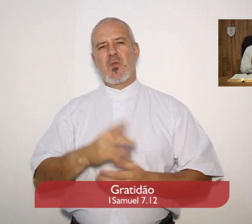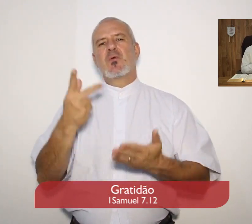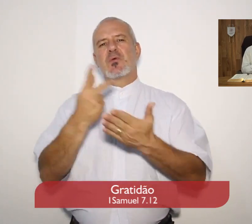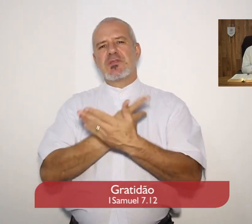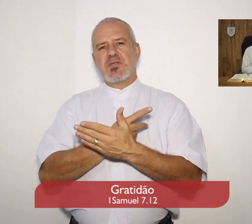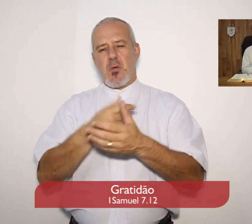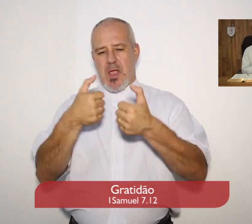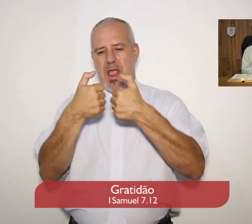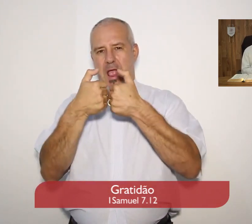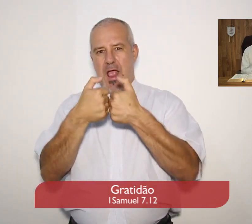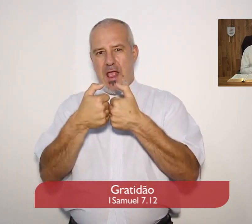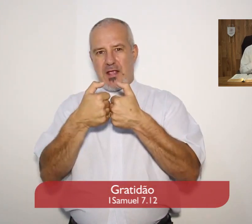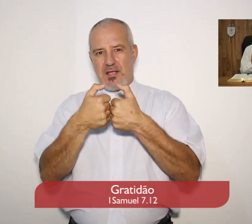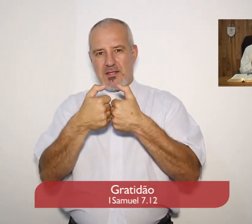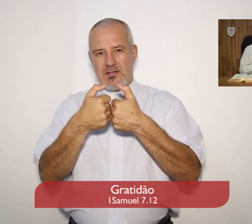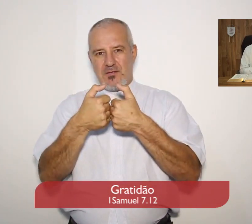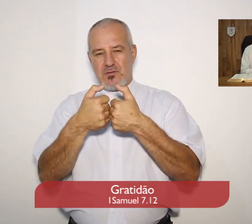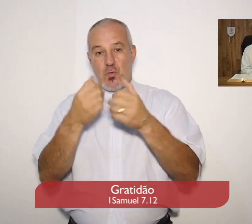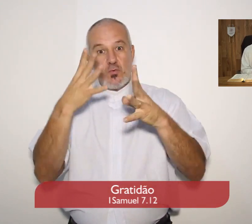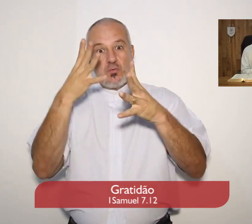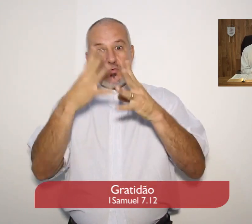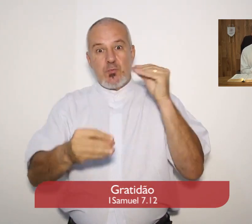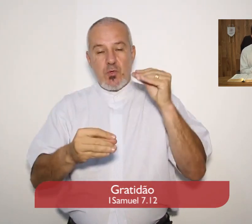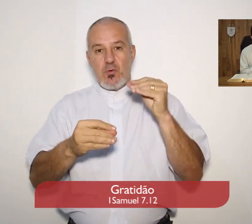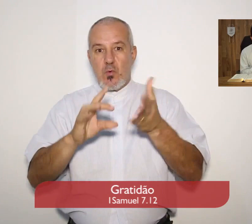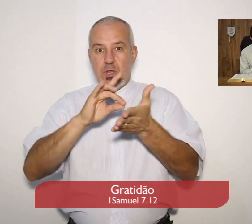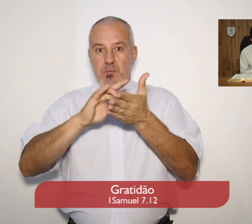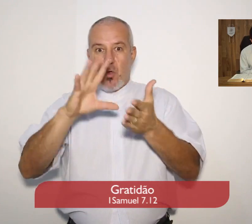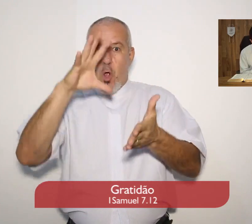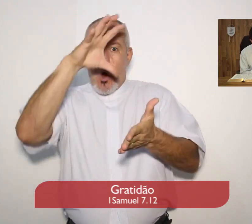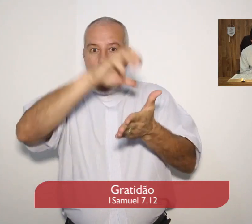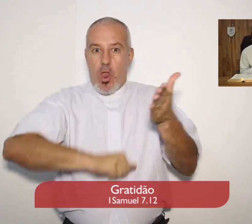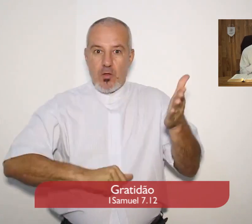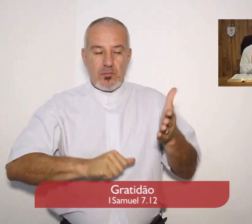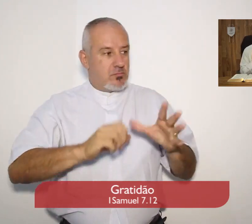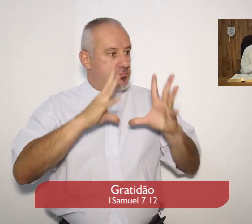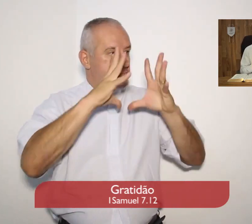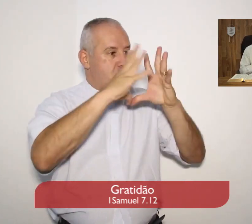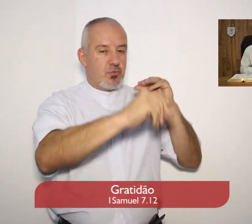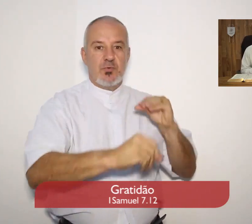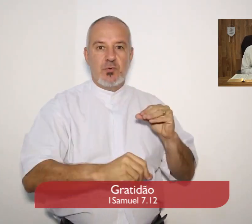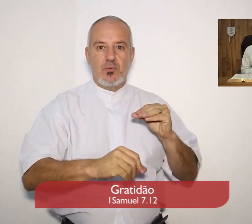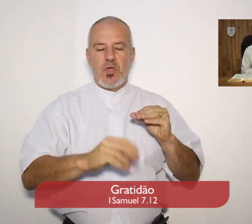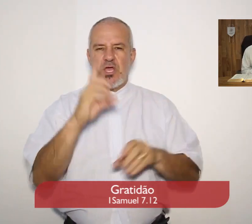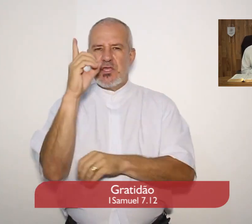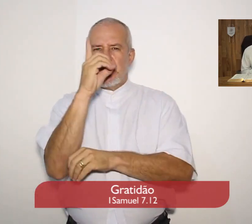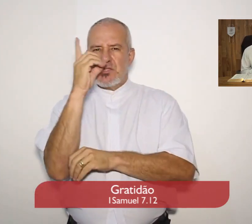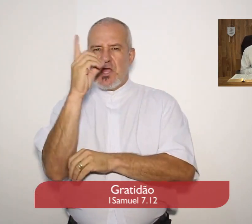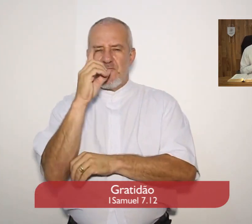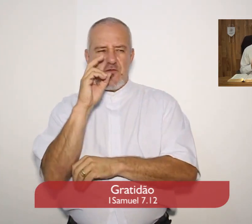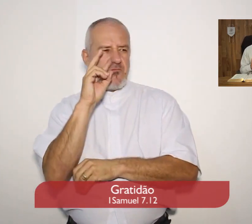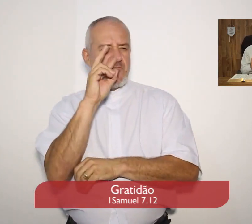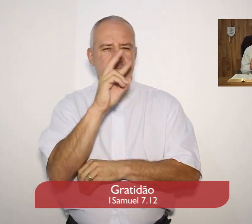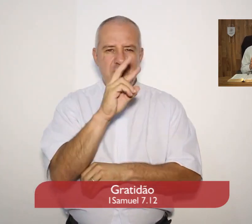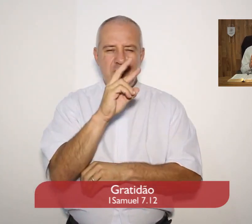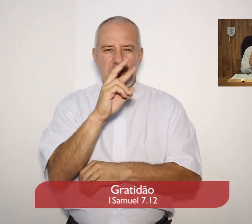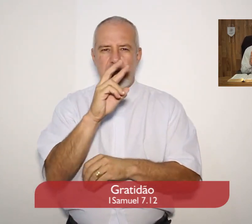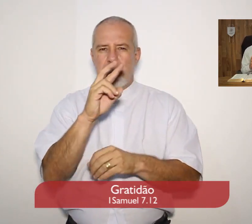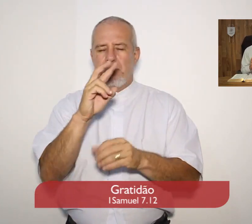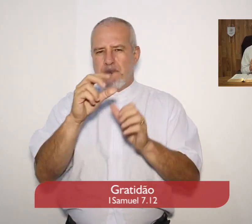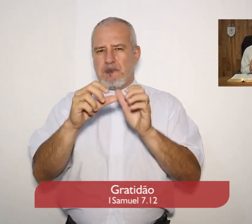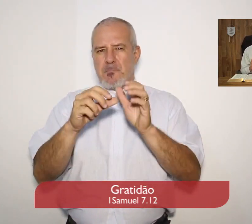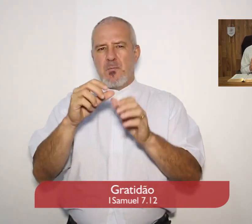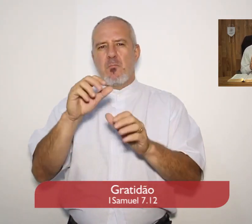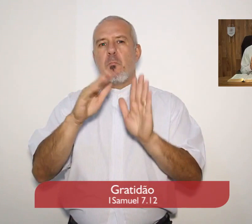no governo de Davi. Você pode ver lá em 1 Crônicas, no capítulo de número 15. Ter a arca